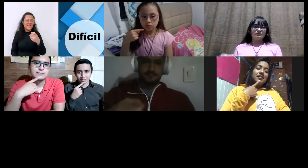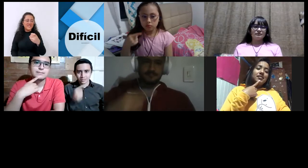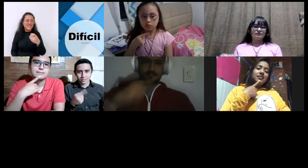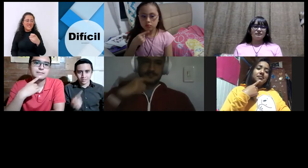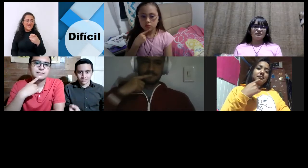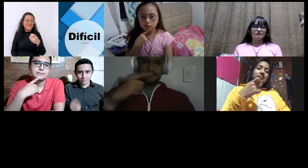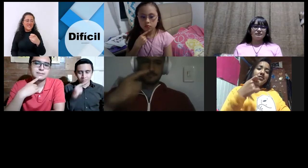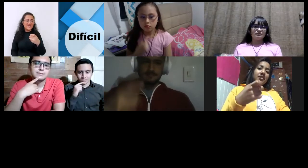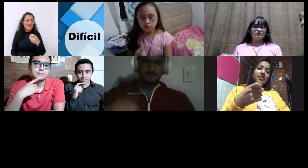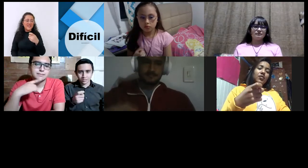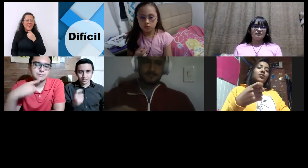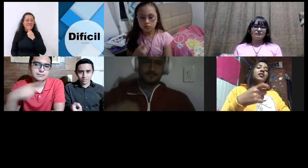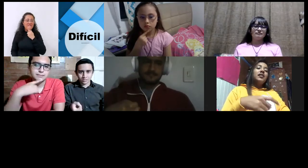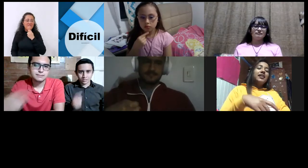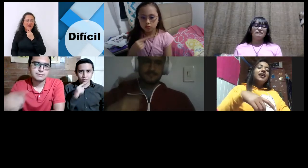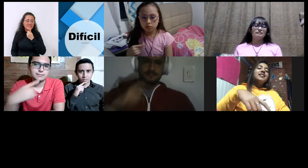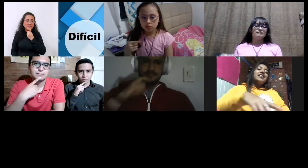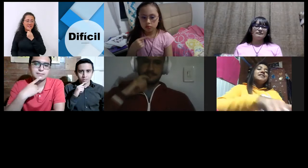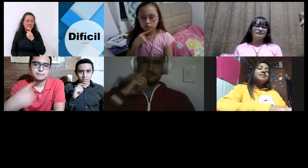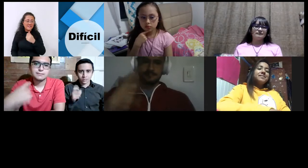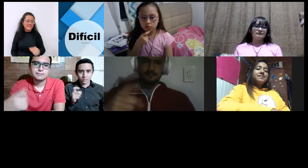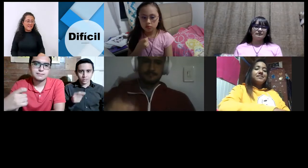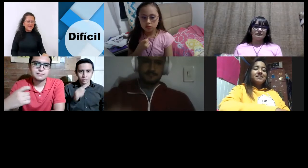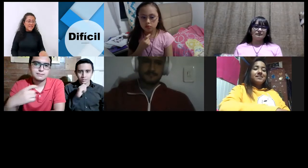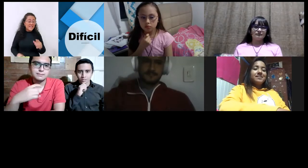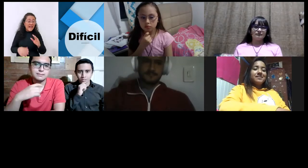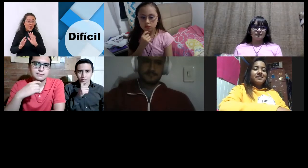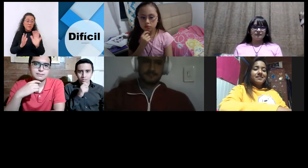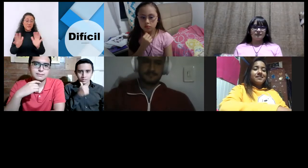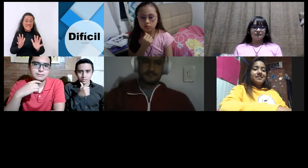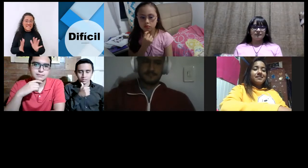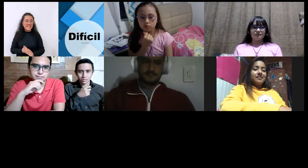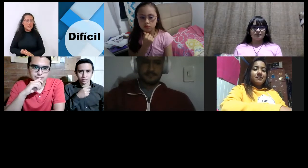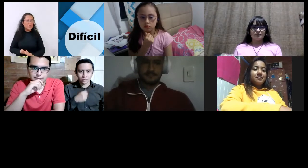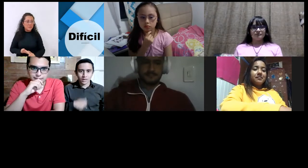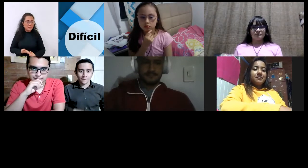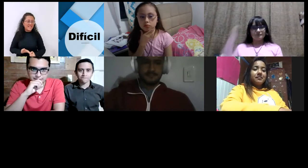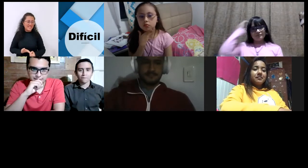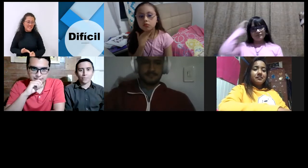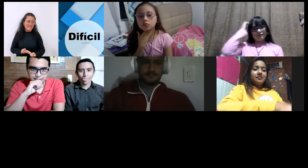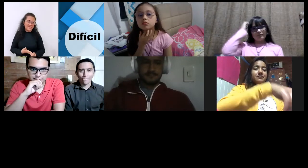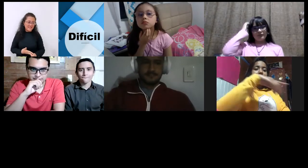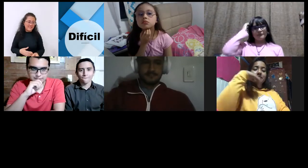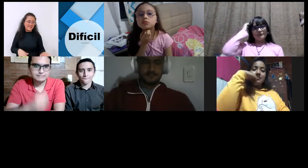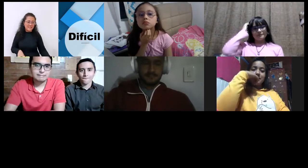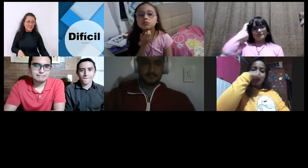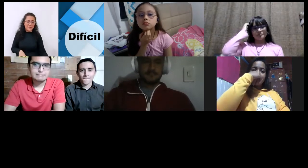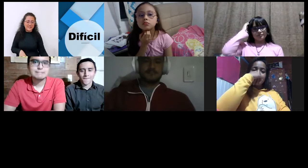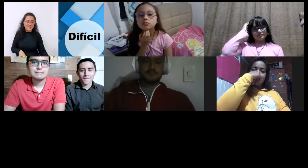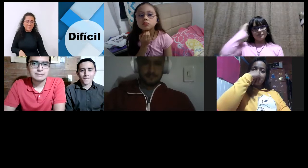difícil. Ok, gracias. Fácil es así. Entonces, hay muchas señas muy parecidas que se parecen